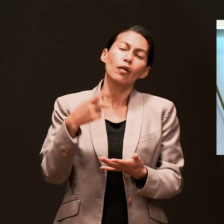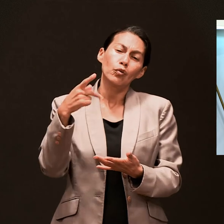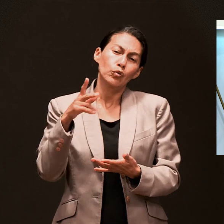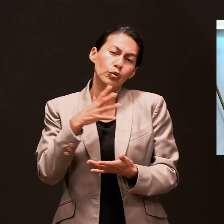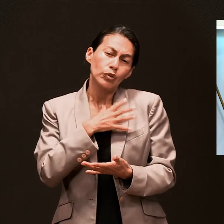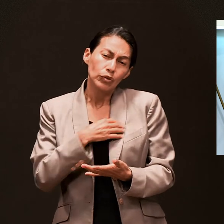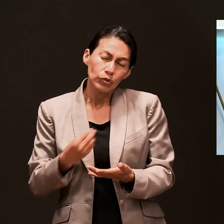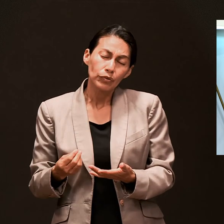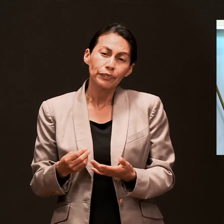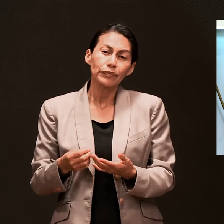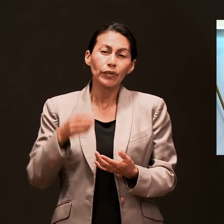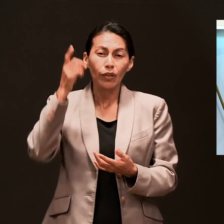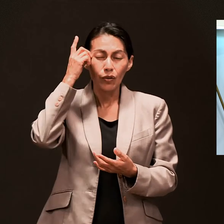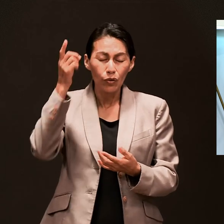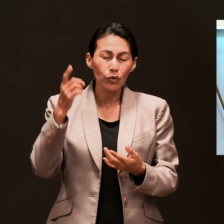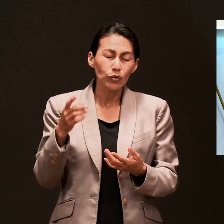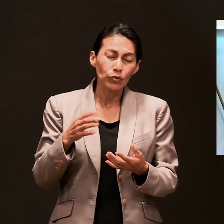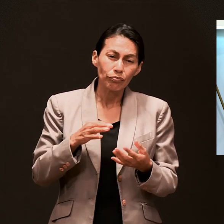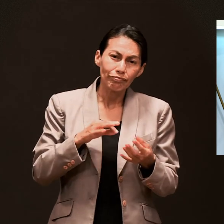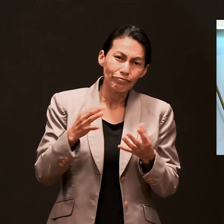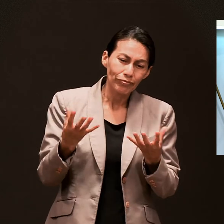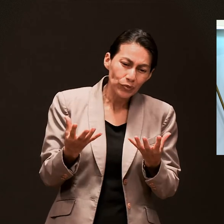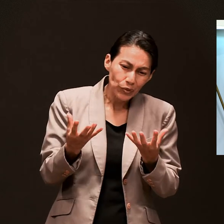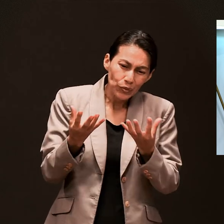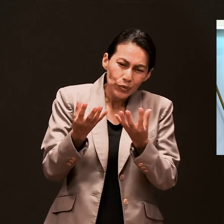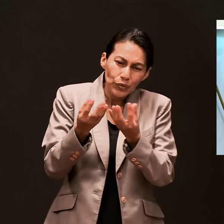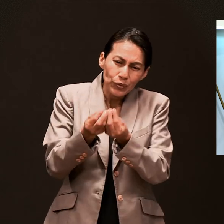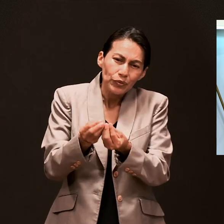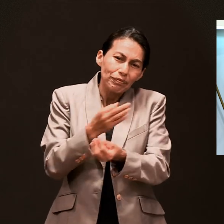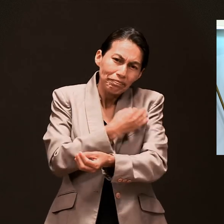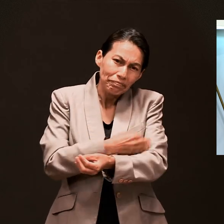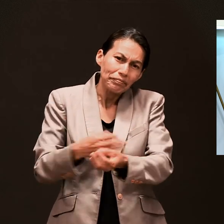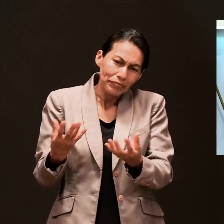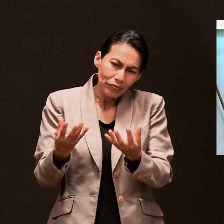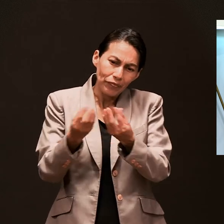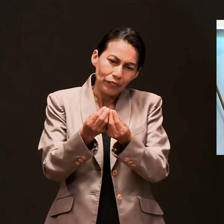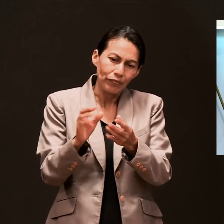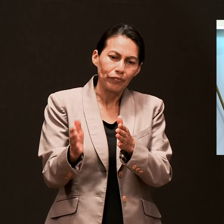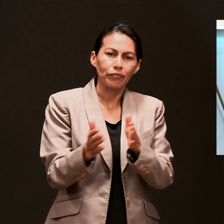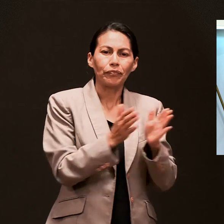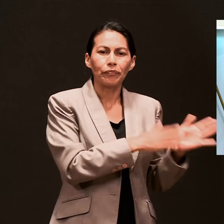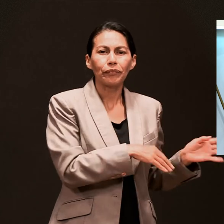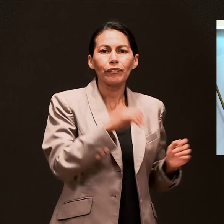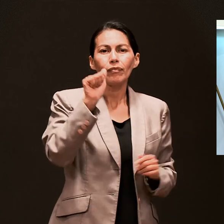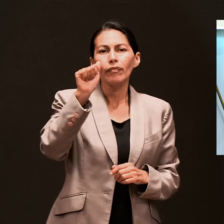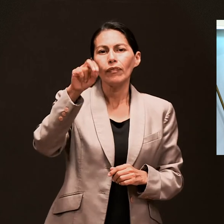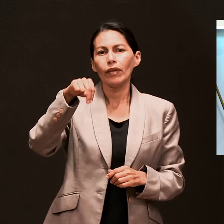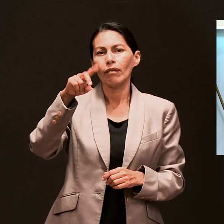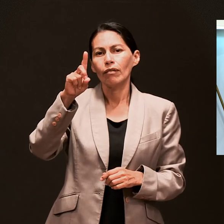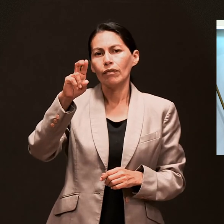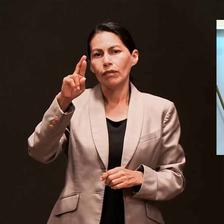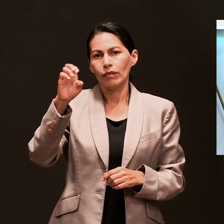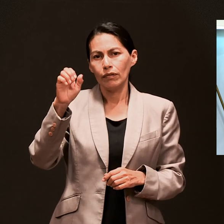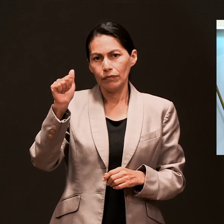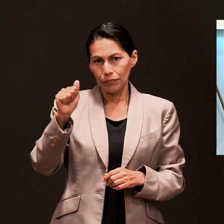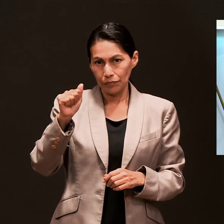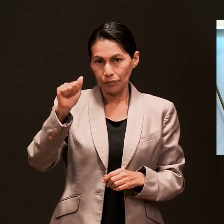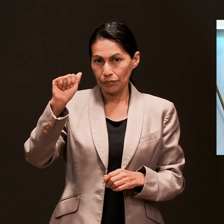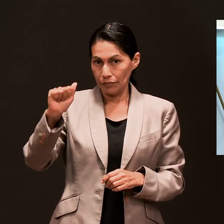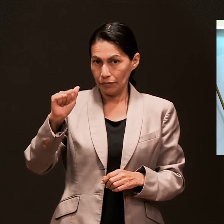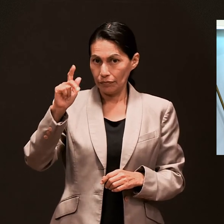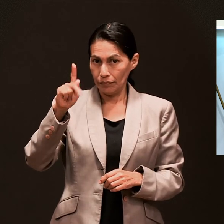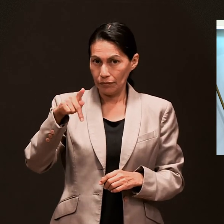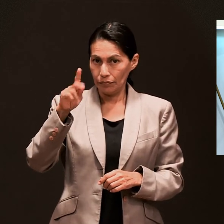tus sobrinos para que Dios obre sobre la reunificación de la familia Andrea